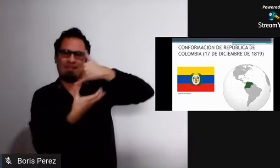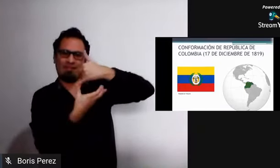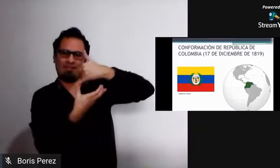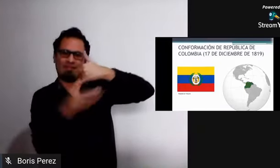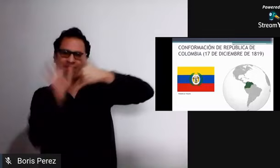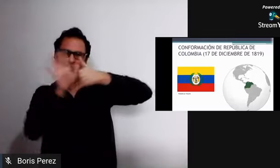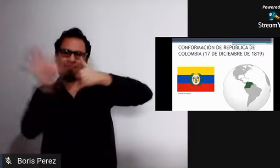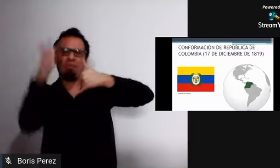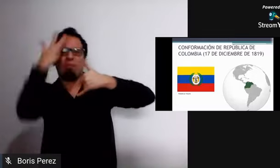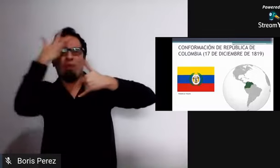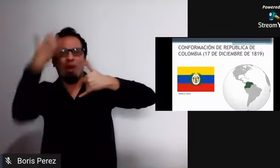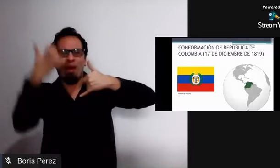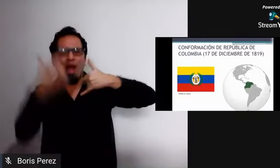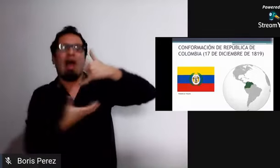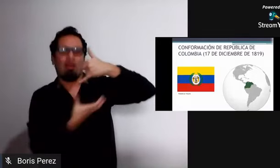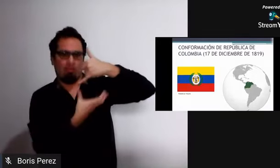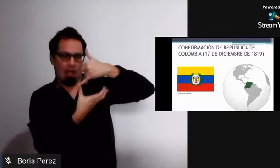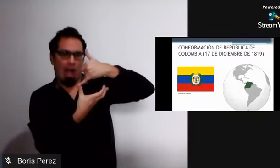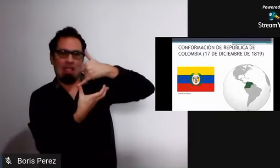más grande.